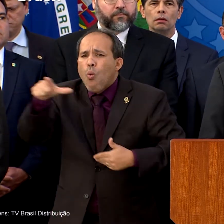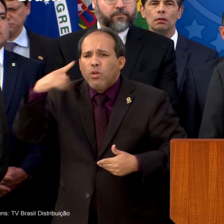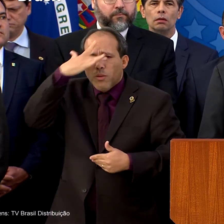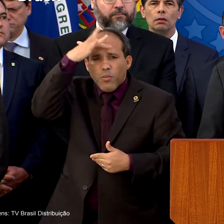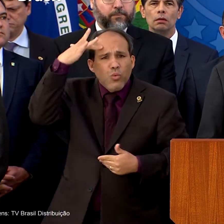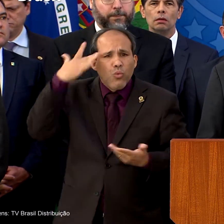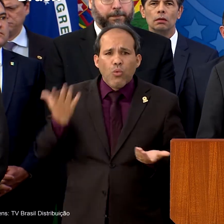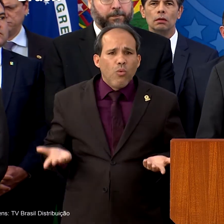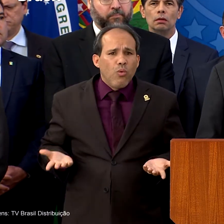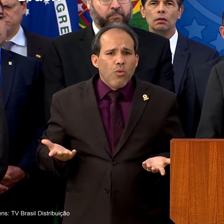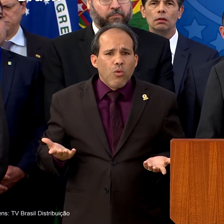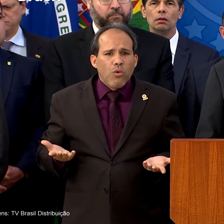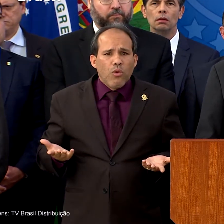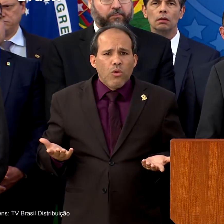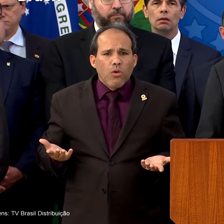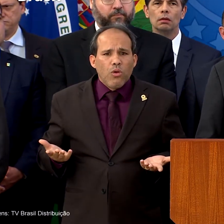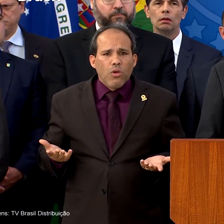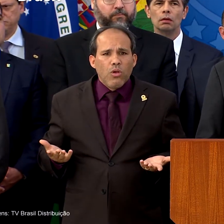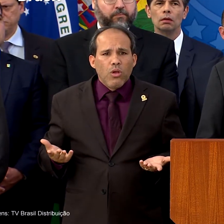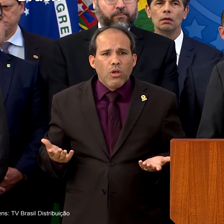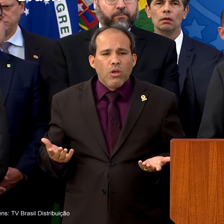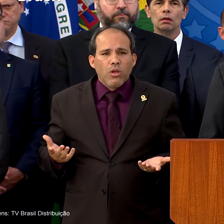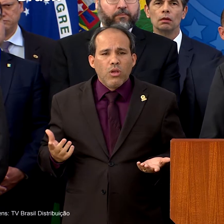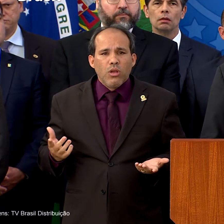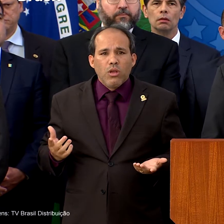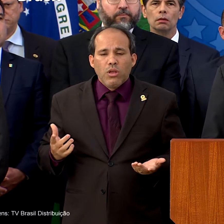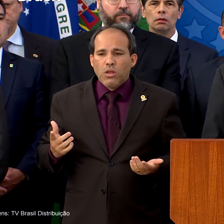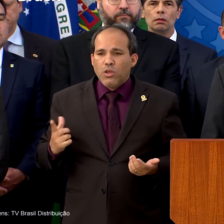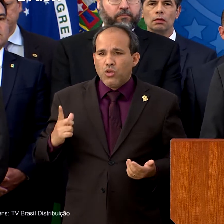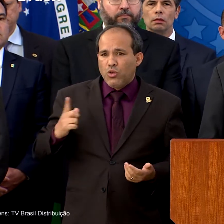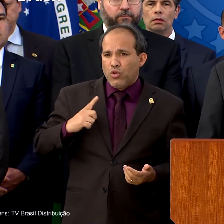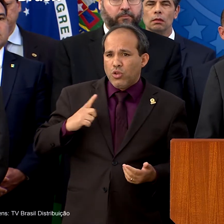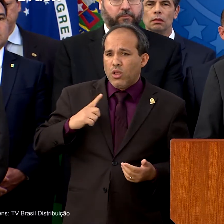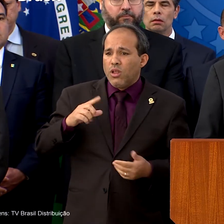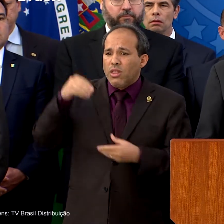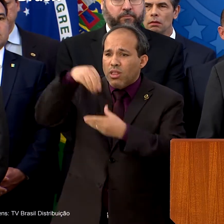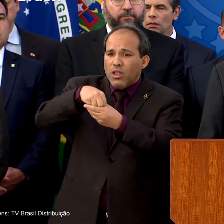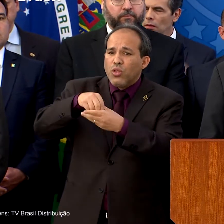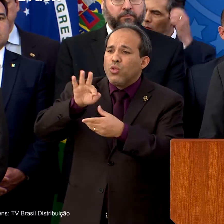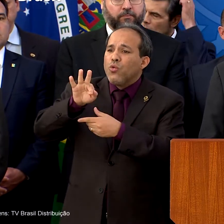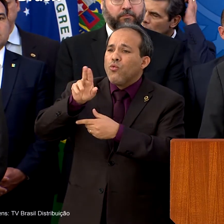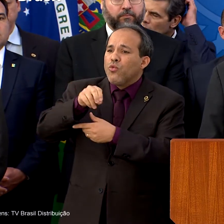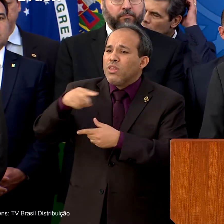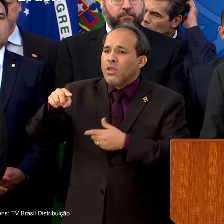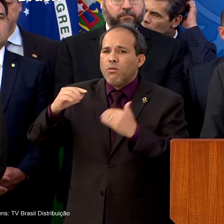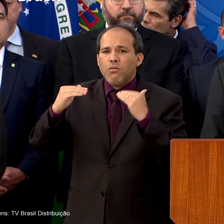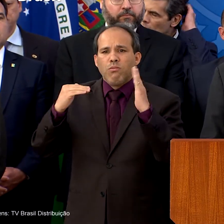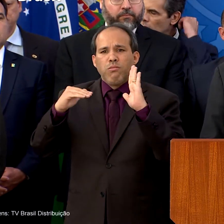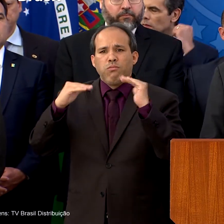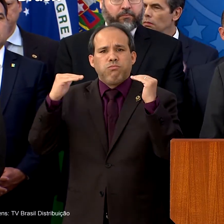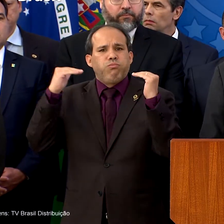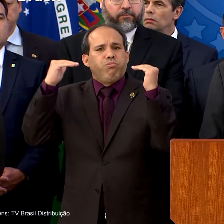quer que esteja e na pirâmide hierárquica do poder executivo